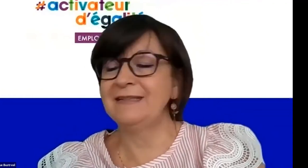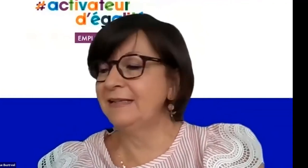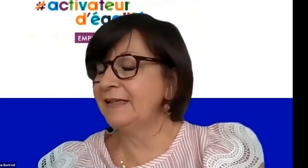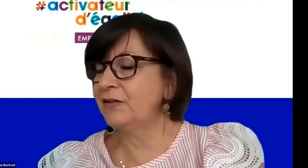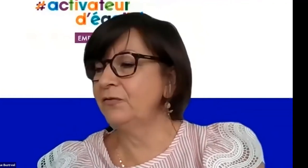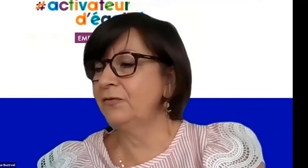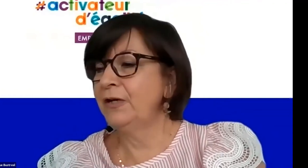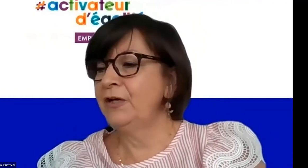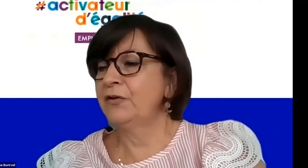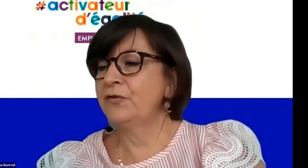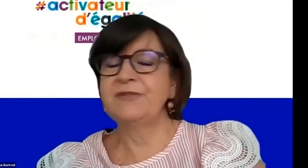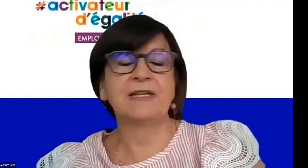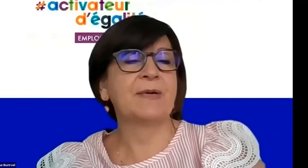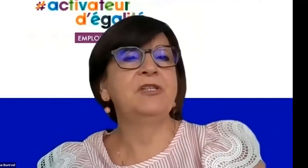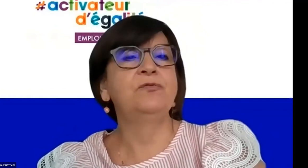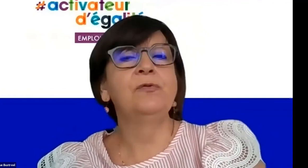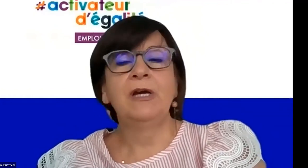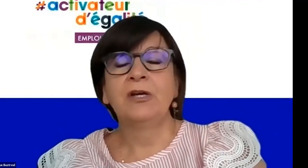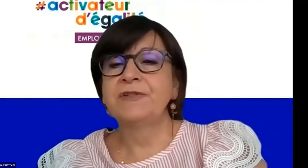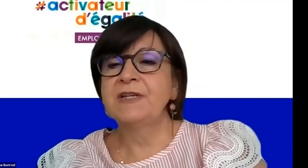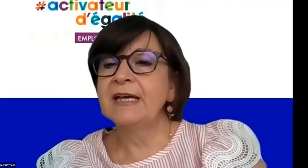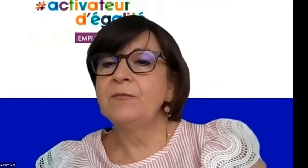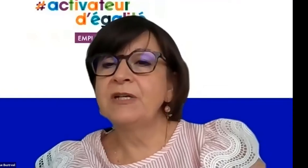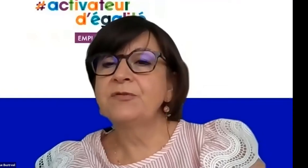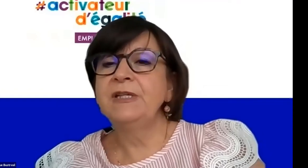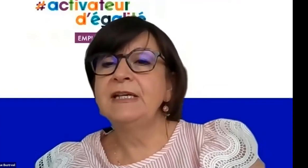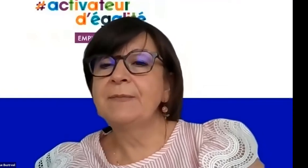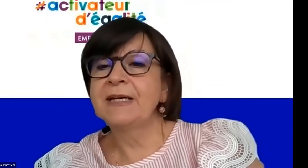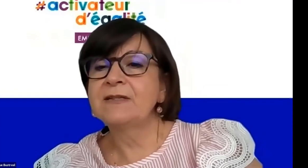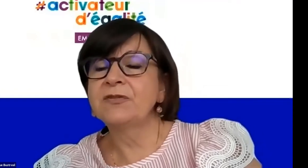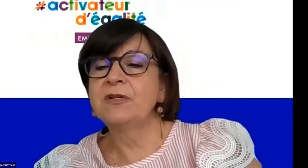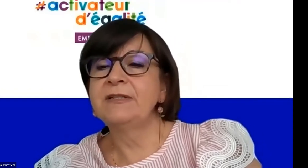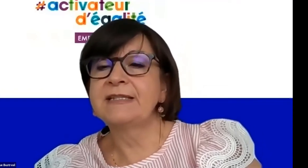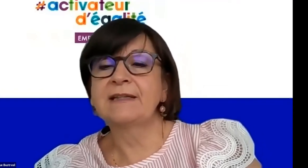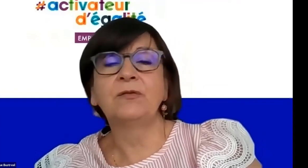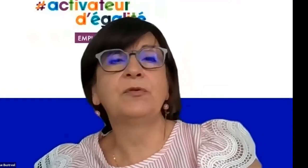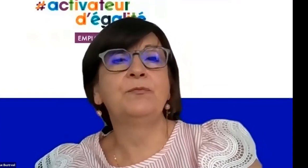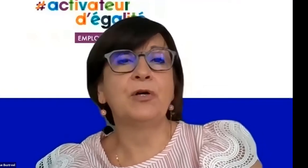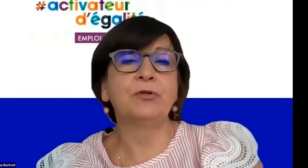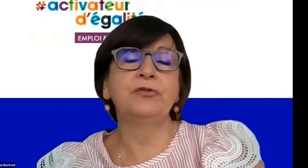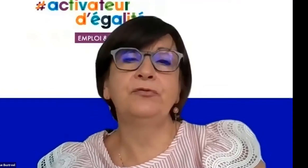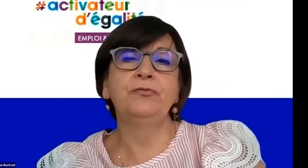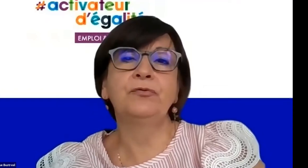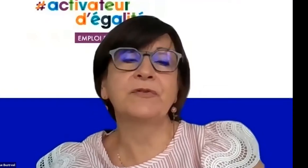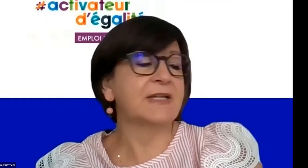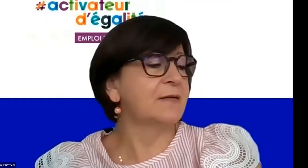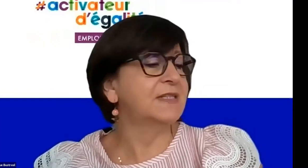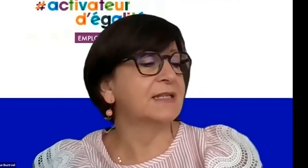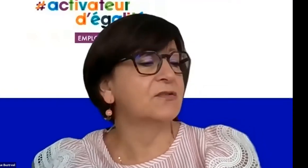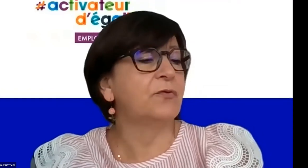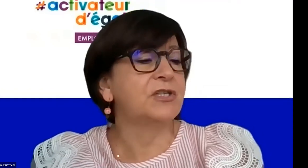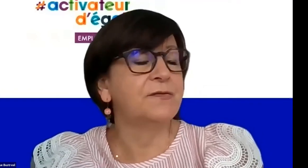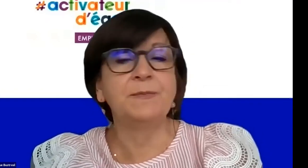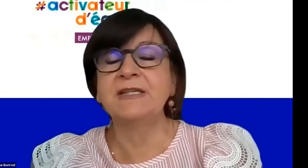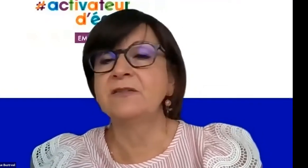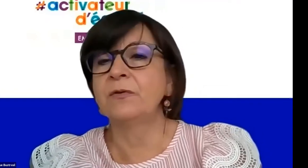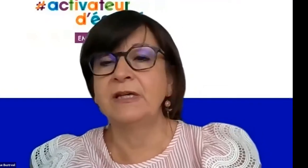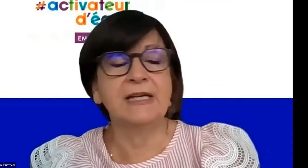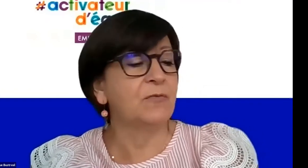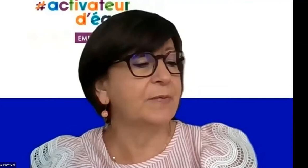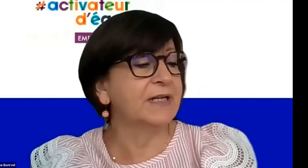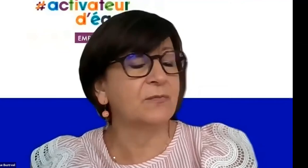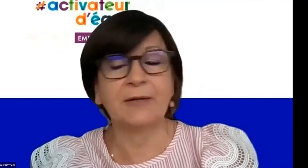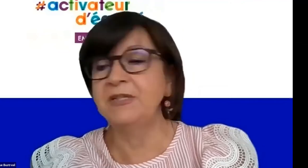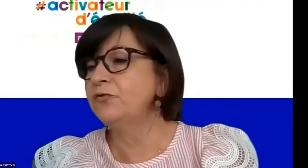et indiquer que vous êtes parmi nous. Je tiens également à souligner la présence d'un certain nombre de membres du conseil d'administration de l'AGEFIPH qui